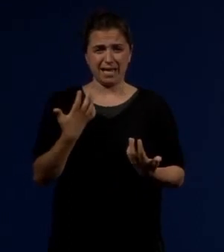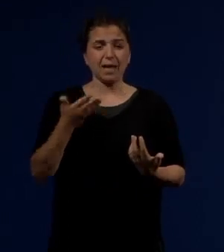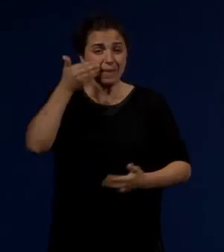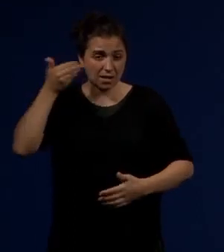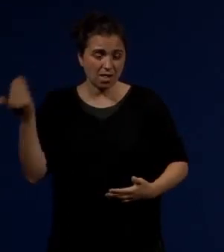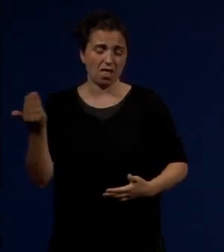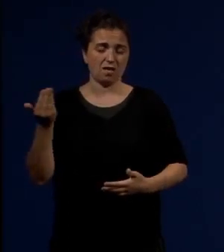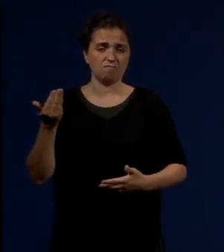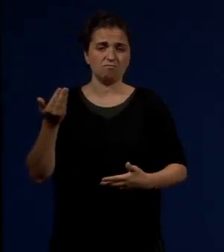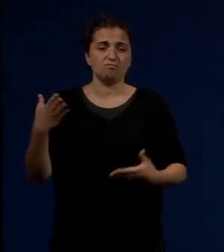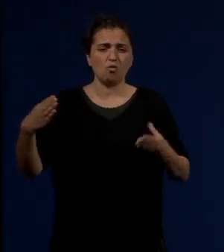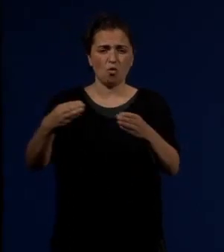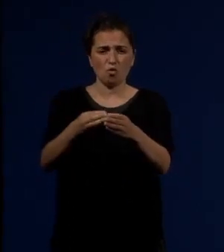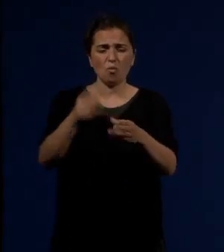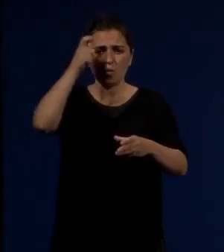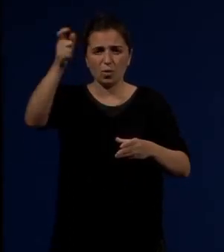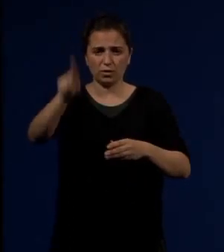pobo.